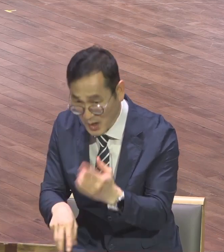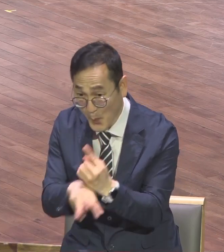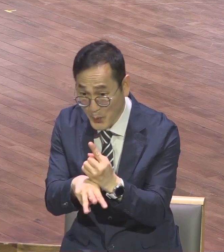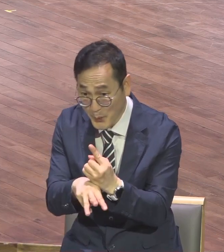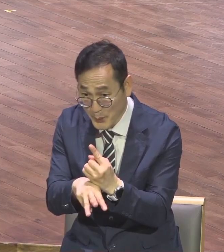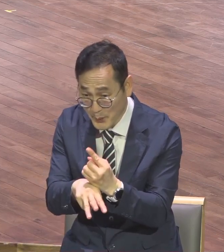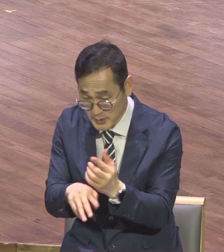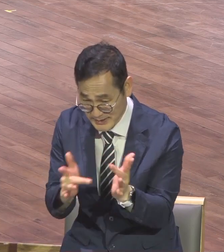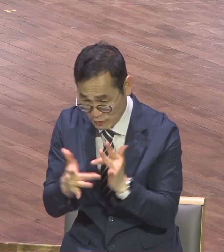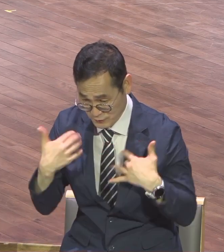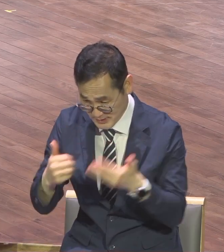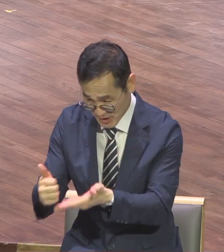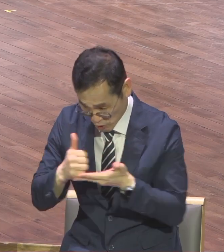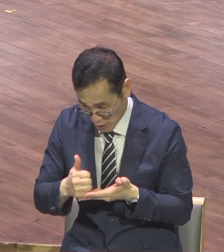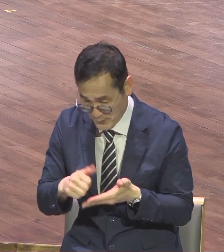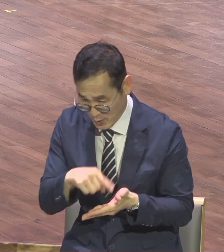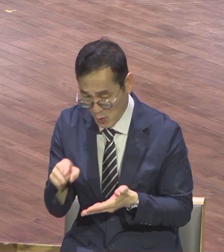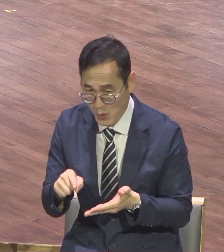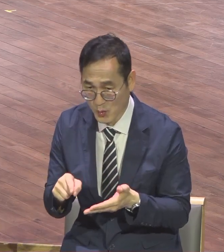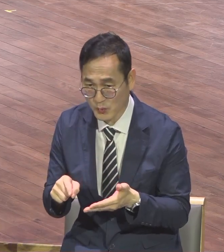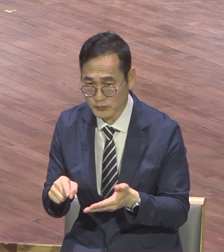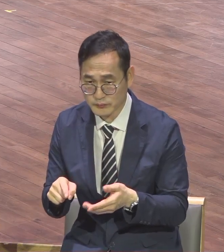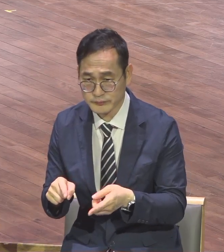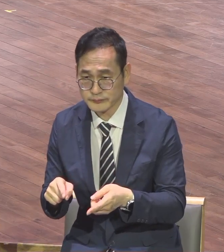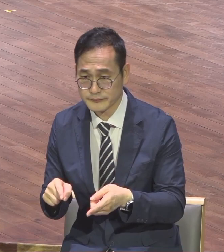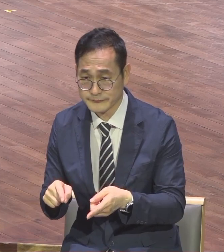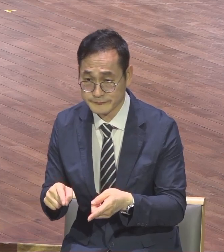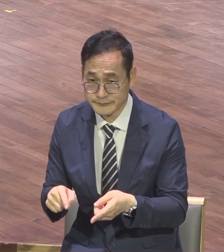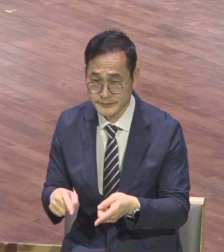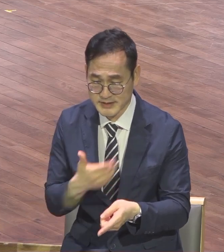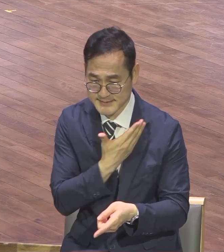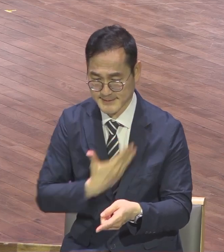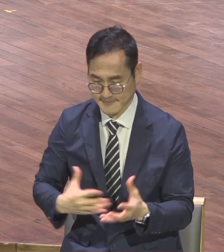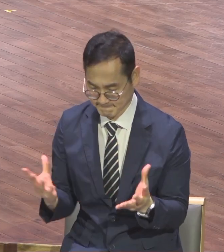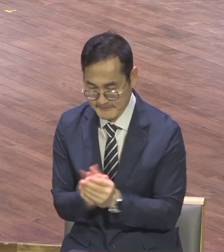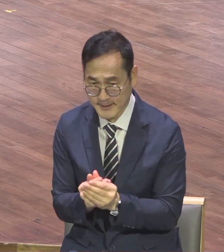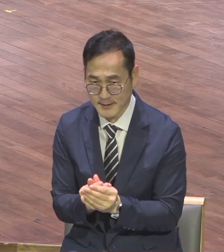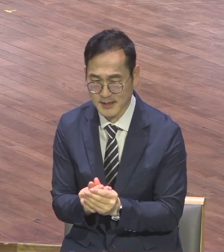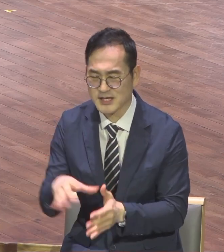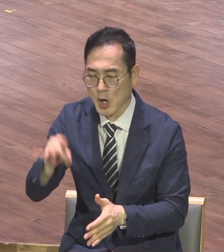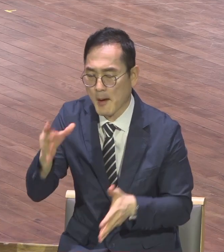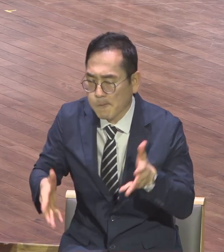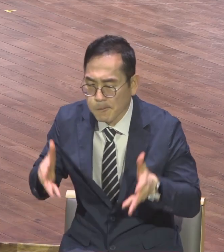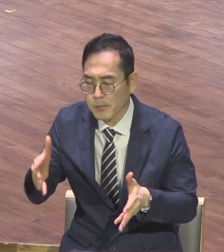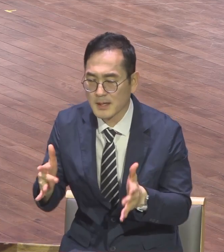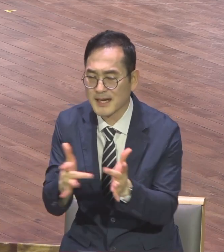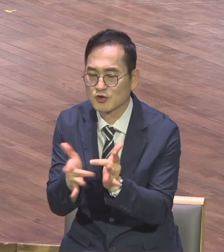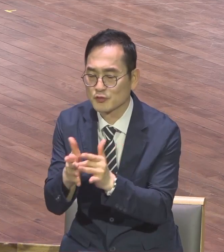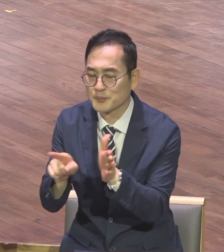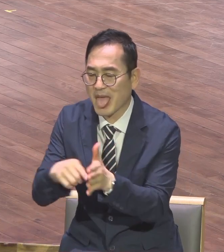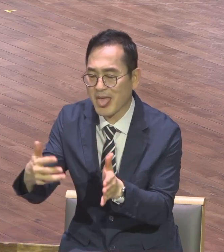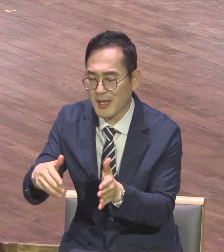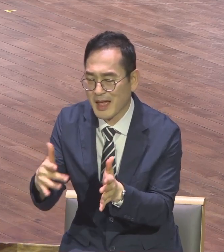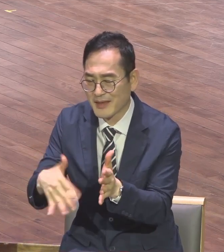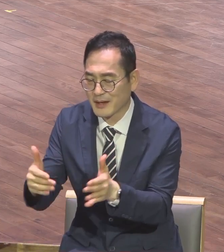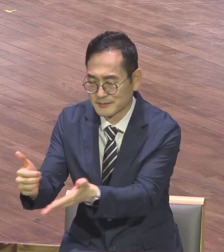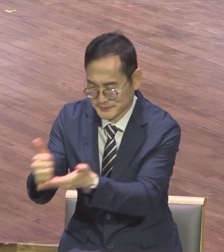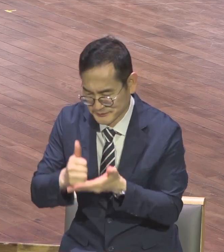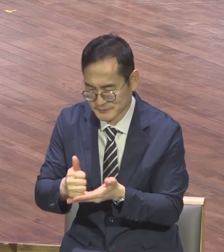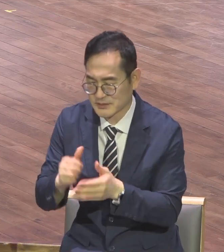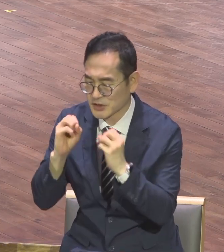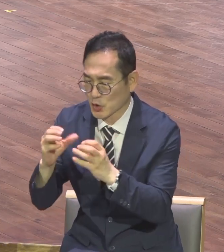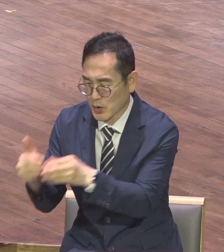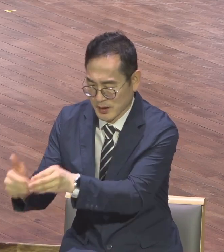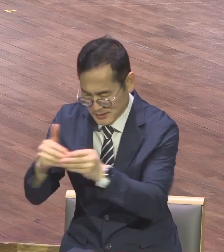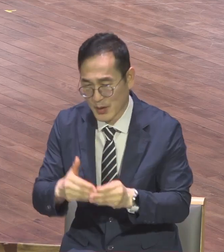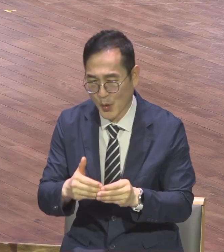있어요. 신기하고 놀라운 거는 시작한 지금부터 정착된 교회화 된 사람이 그 63% 5% 꼭 거기